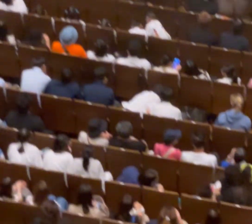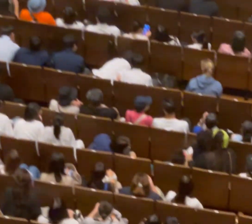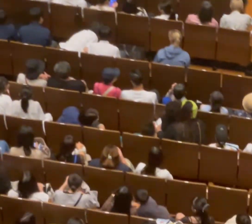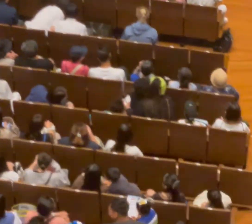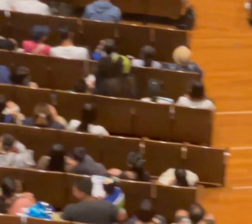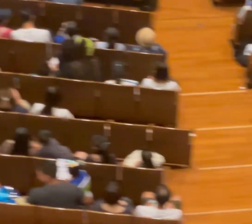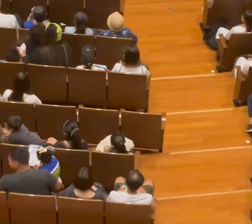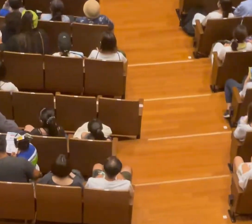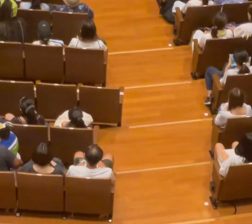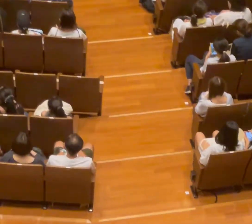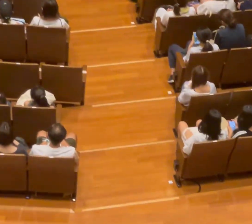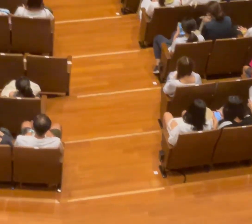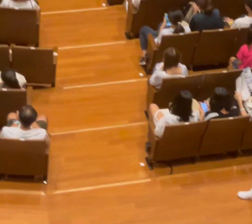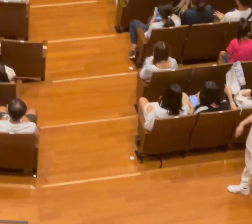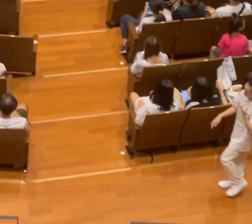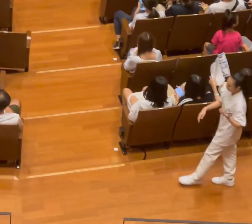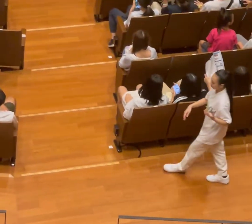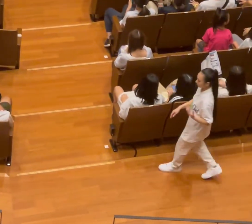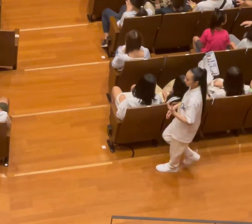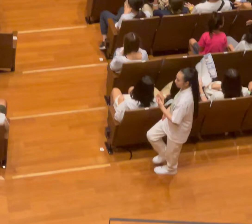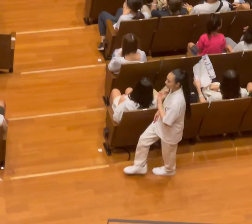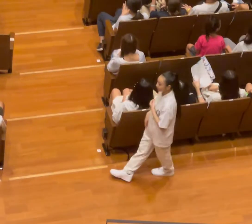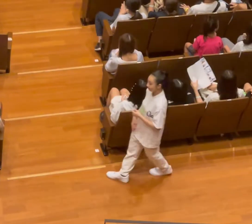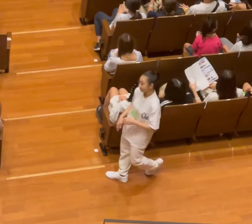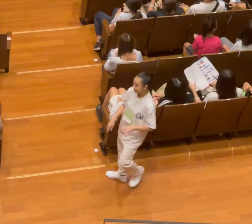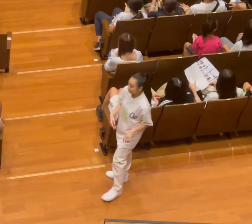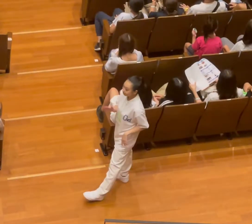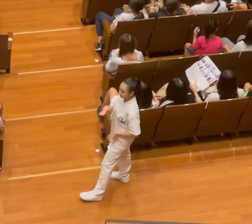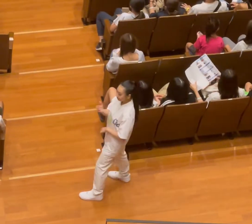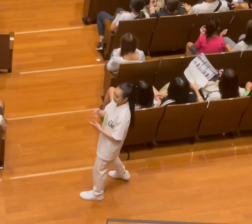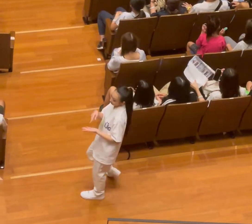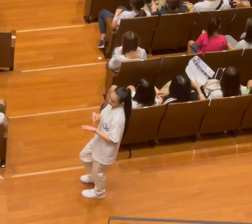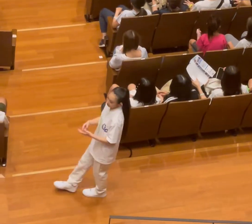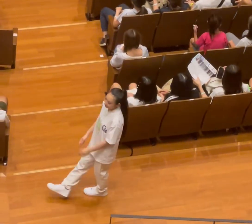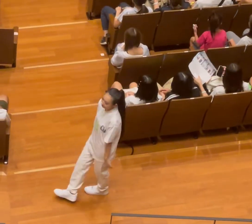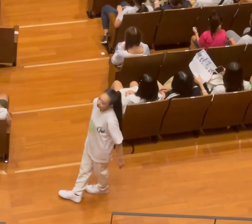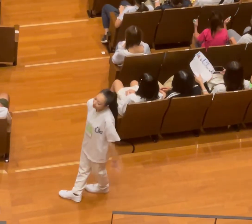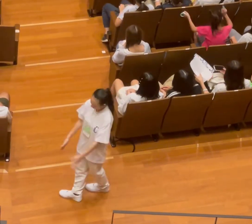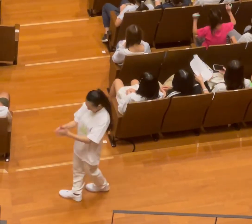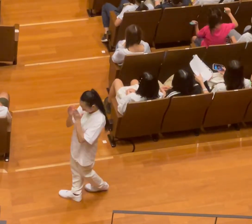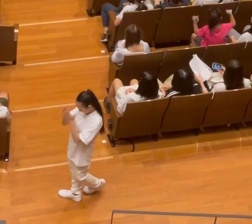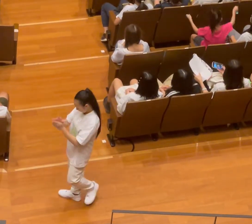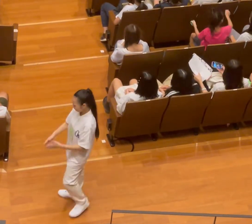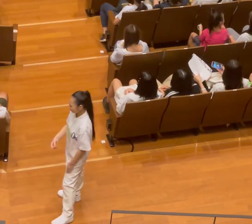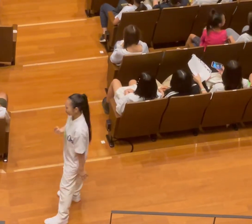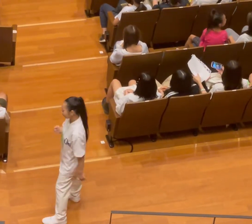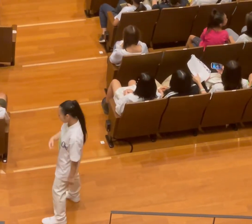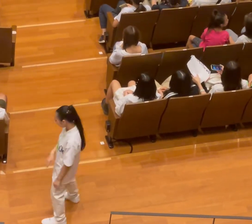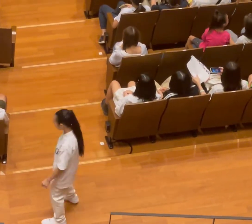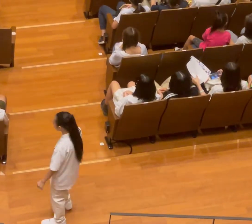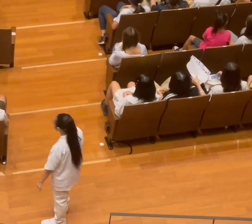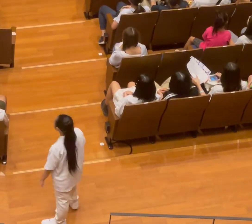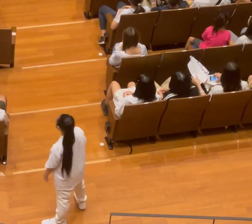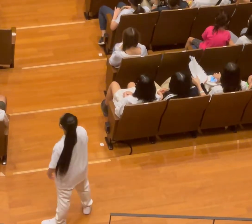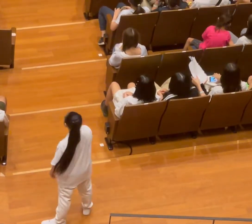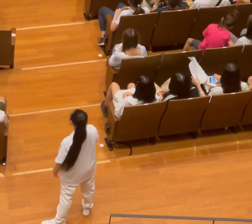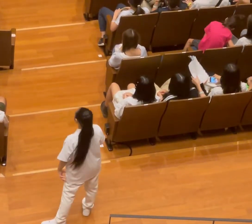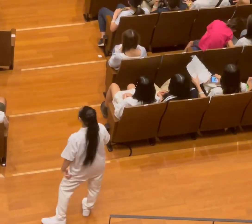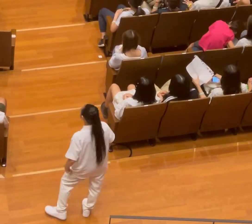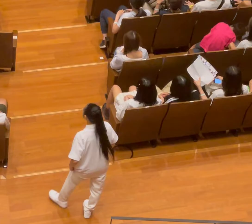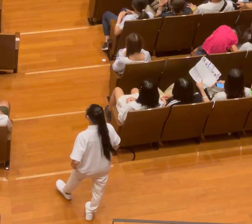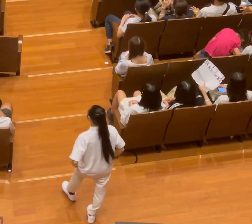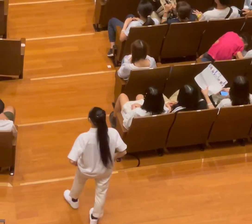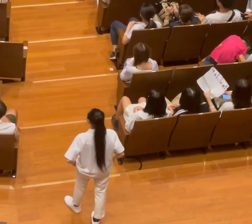とかして楽しんでほしいなと思いますので、そしてよろしくお願いします。そして今回ですね、特別にという